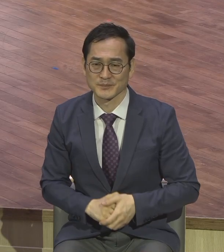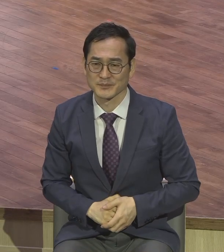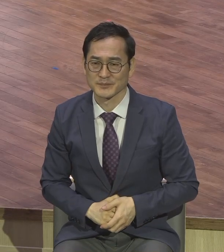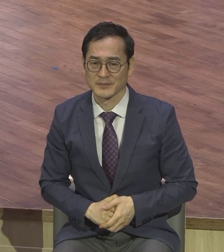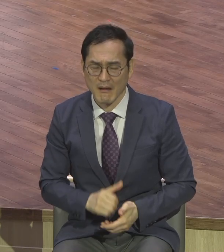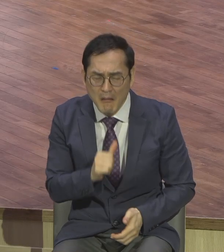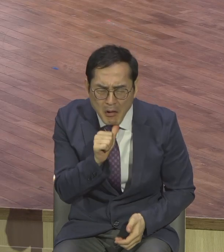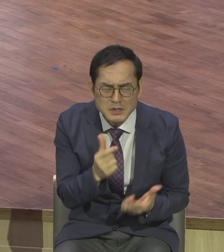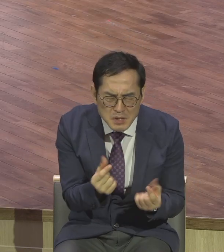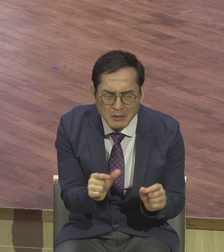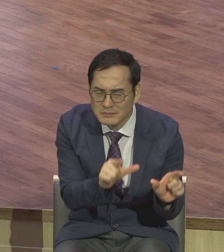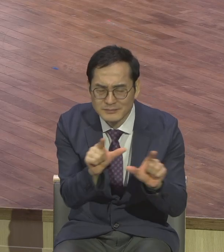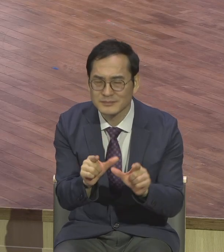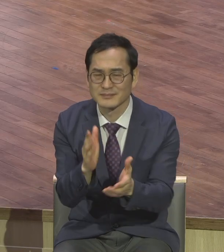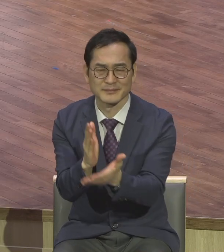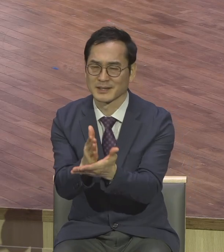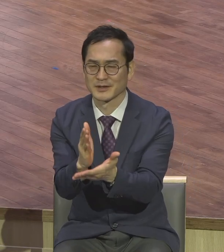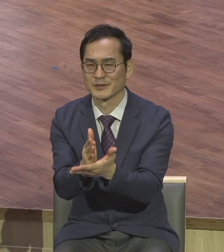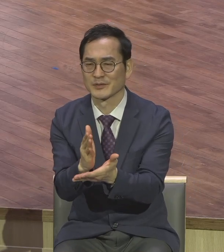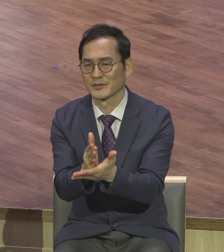시궁창에 거지같이 살지 마시고